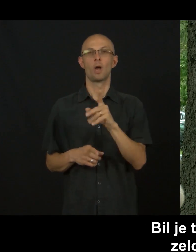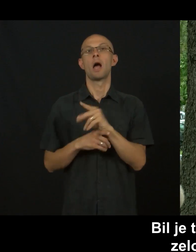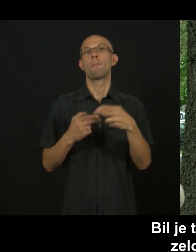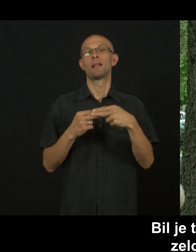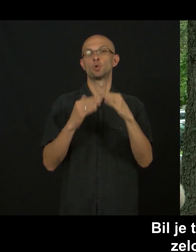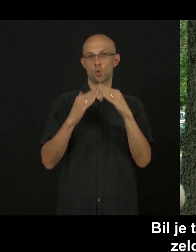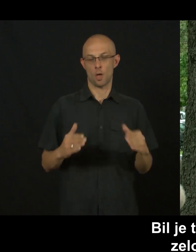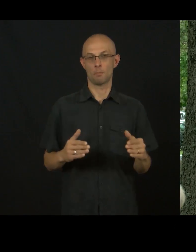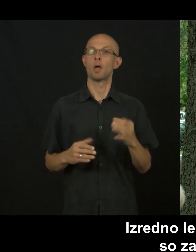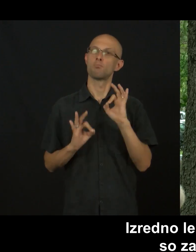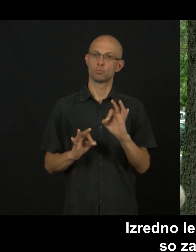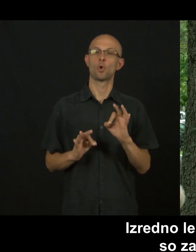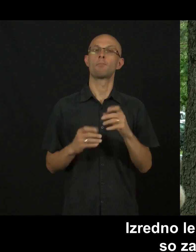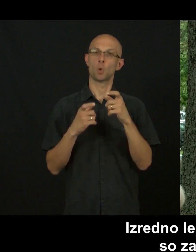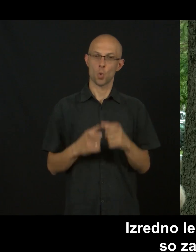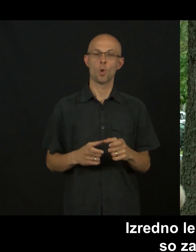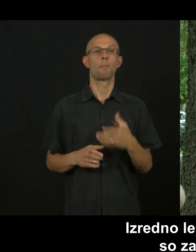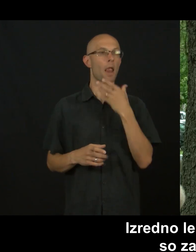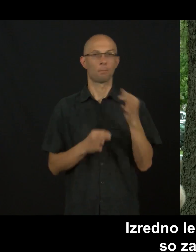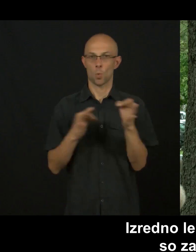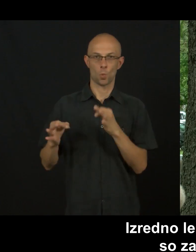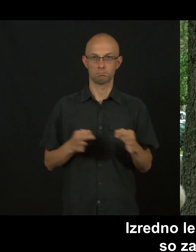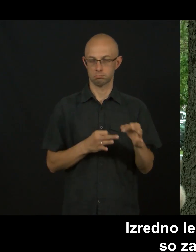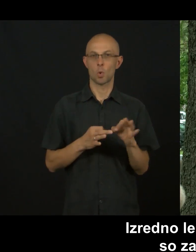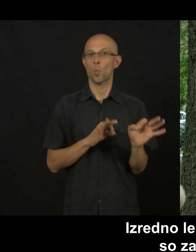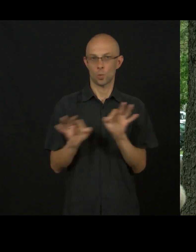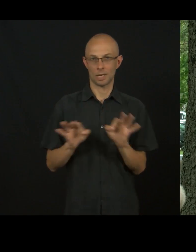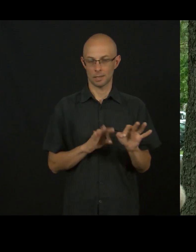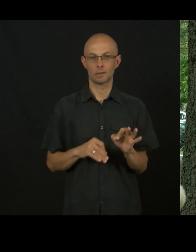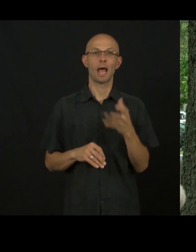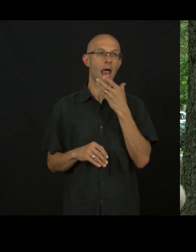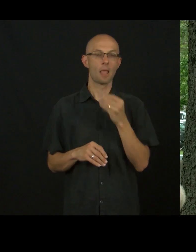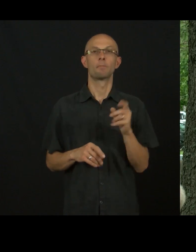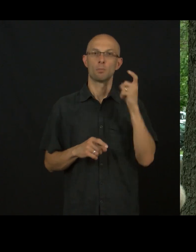doma, zelo dober klub, izredno lepo urejen, zelo lepo so za nas poskrbeli.